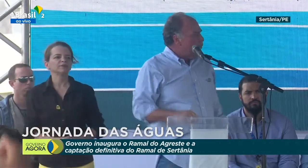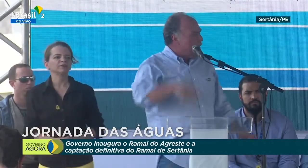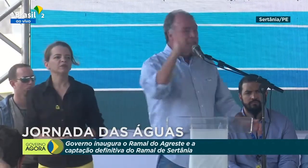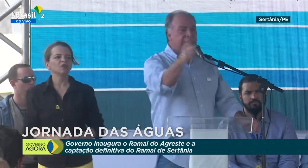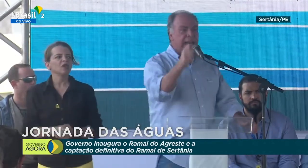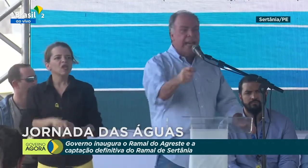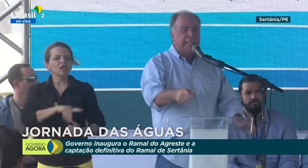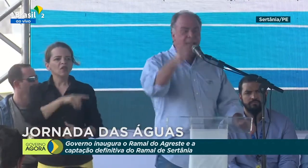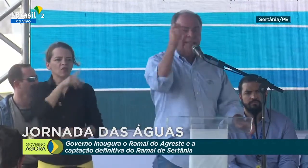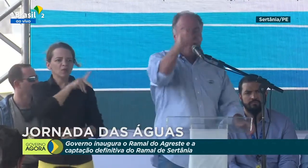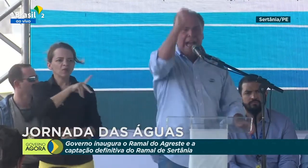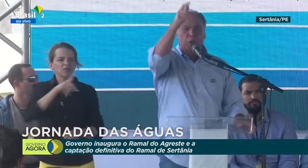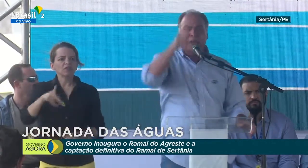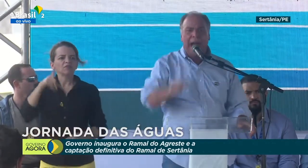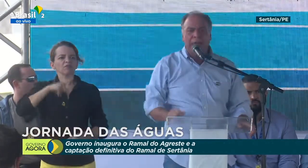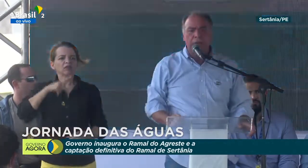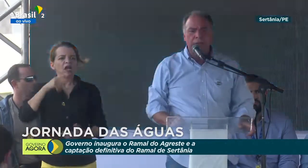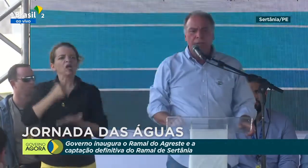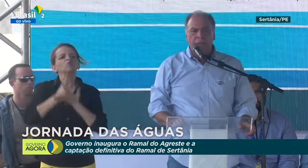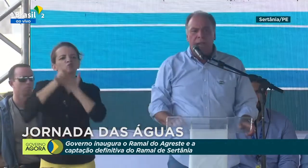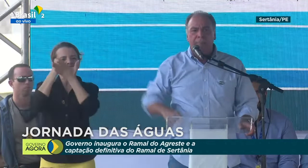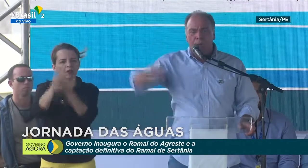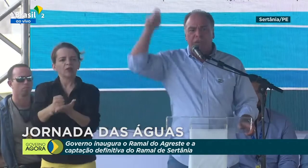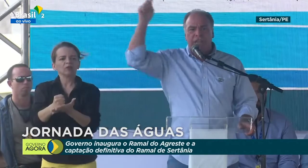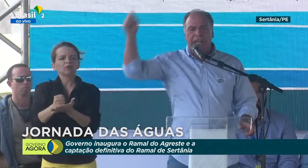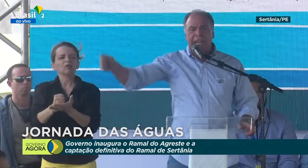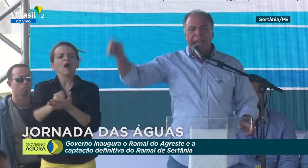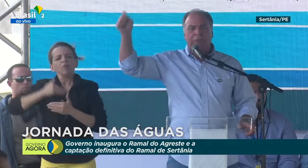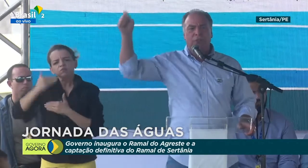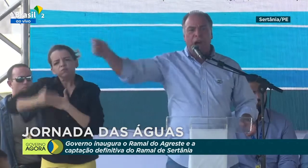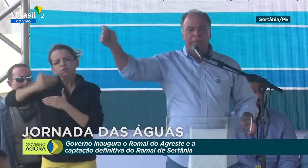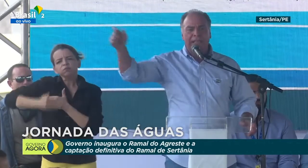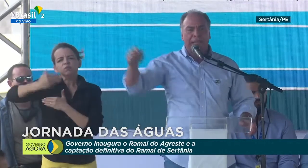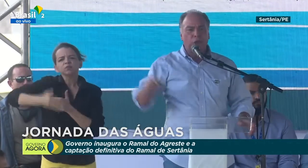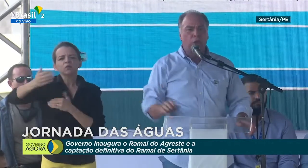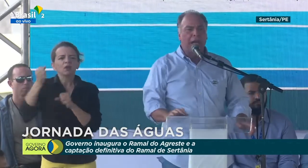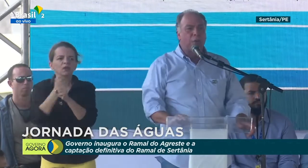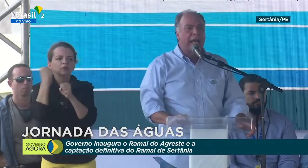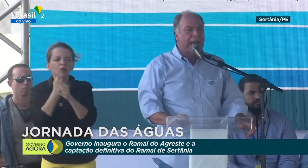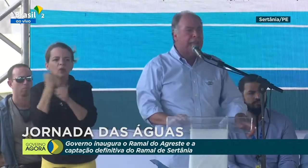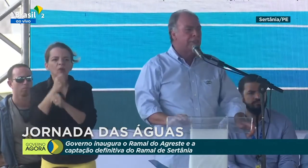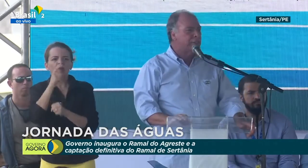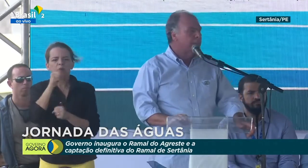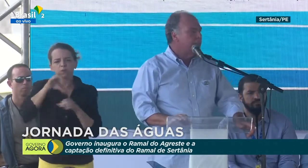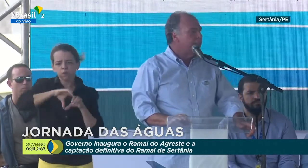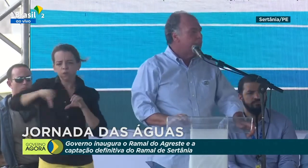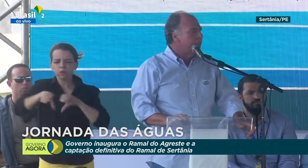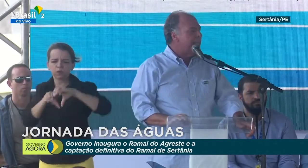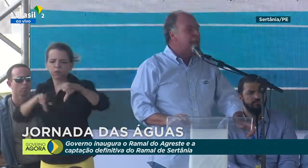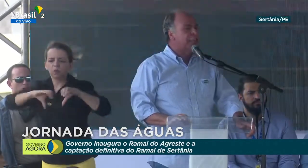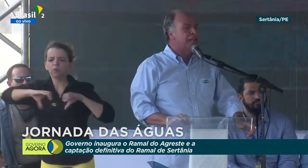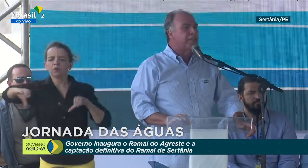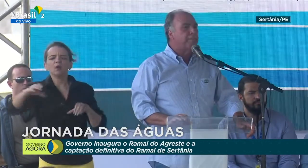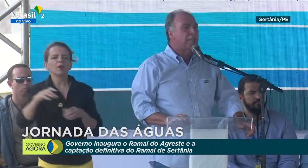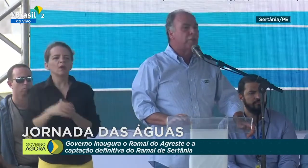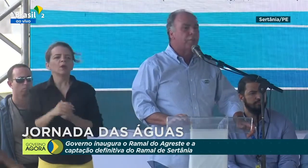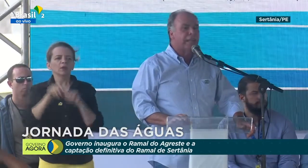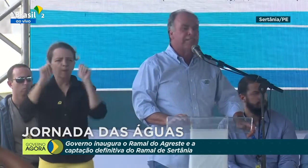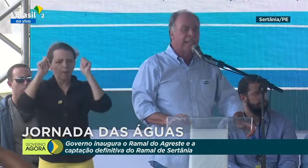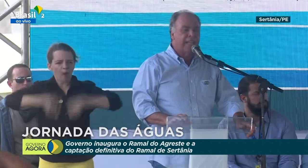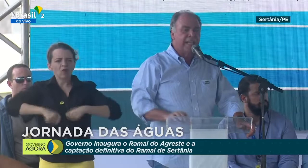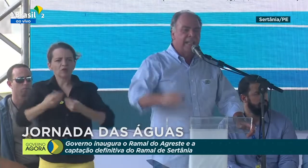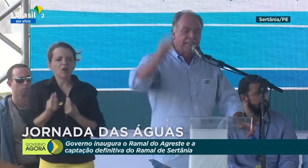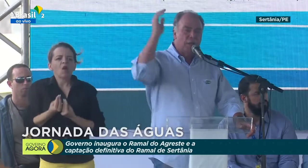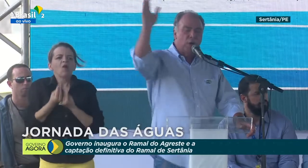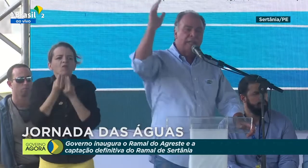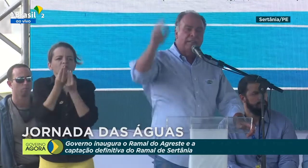E Vossa Excelência tem ajudado a prosseguir as obras da adutora do Agreste, para que a gente possa